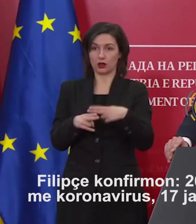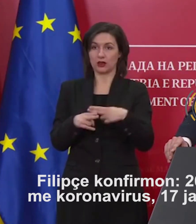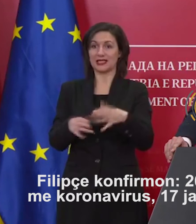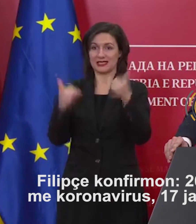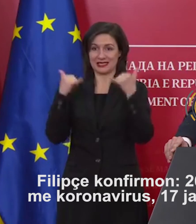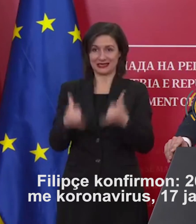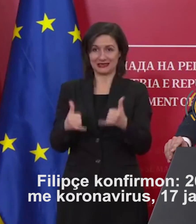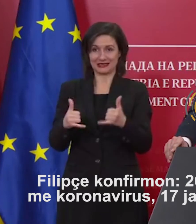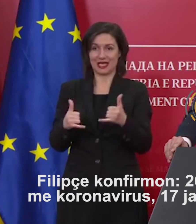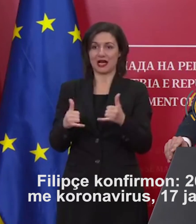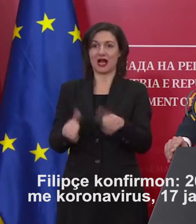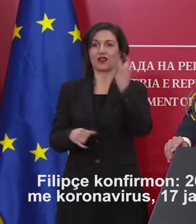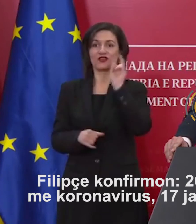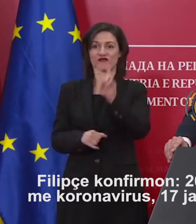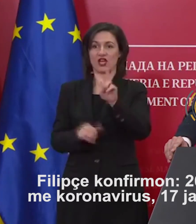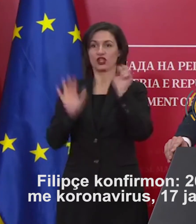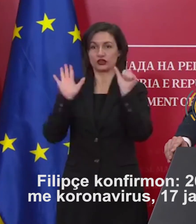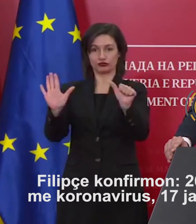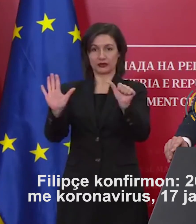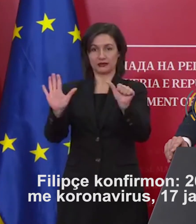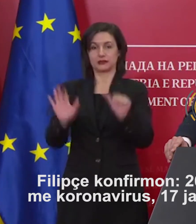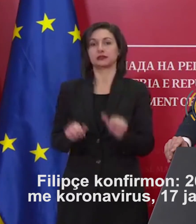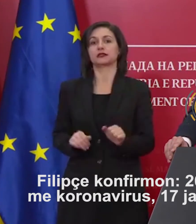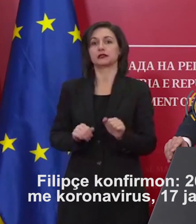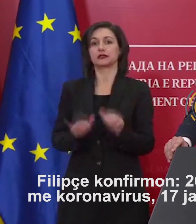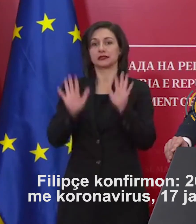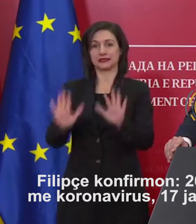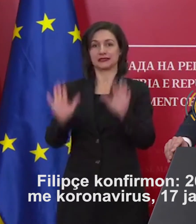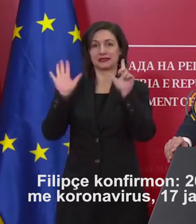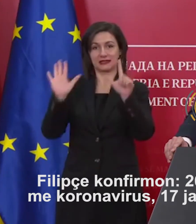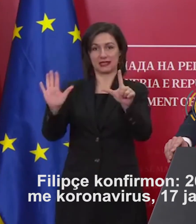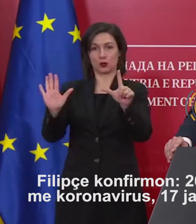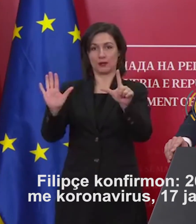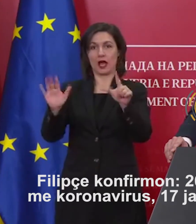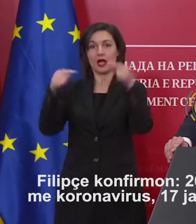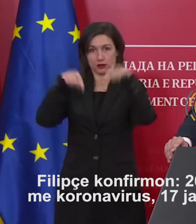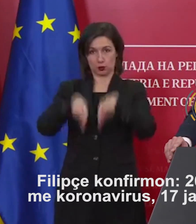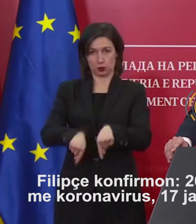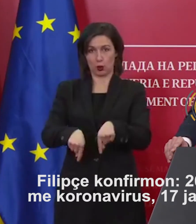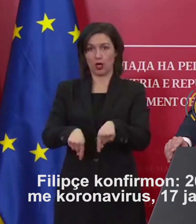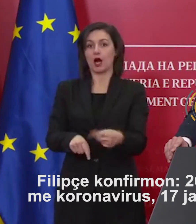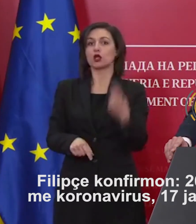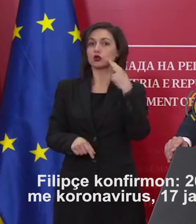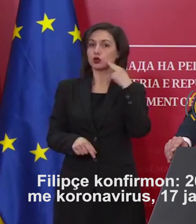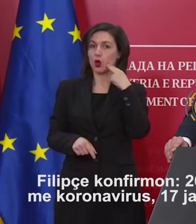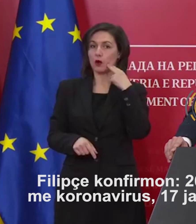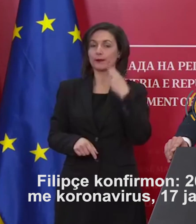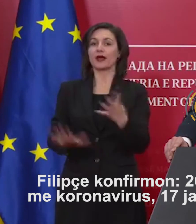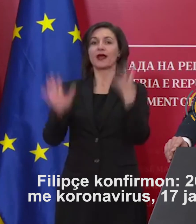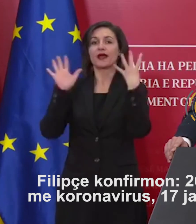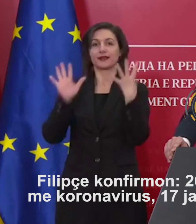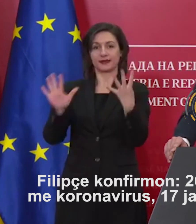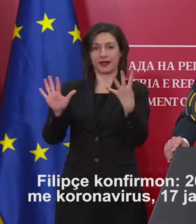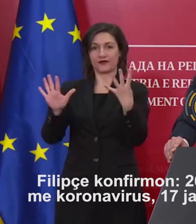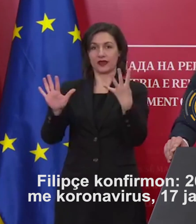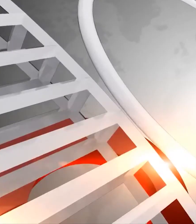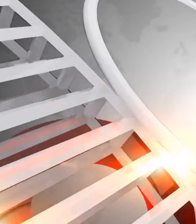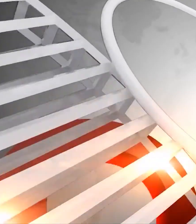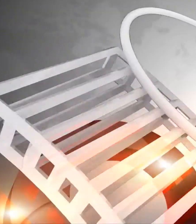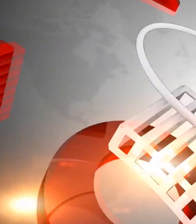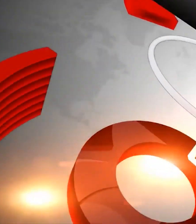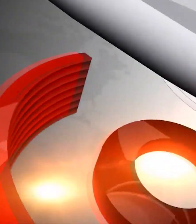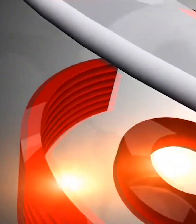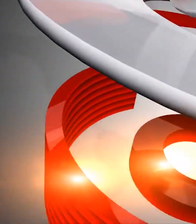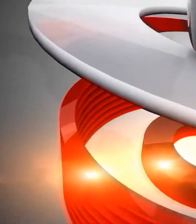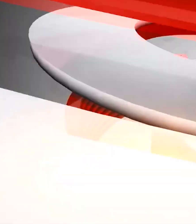сега 26, 17 се тука во Скопје и 9 се во Дебари.